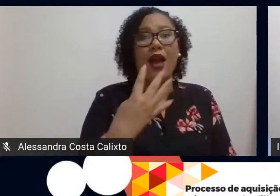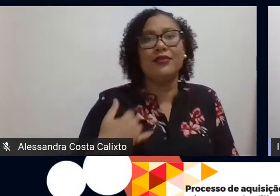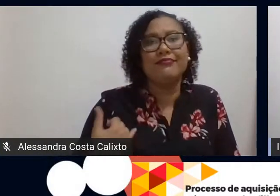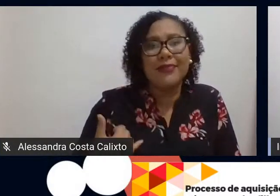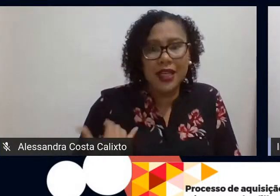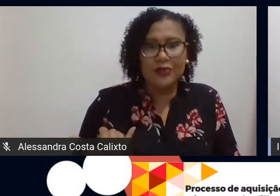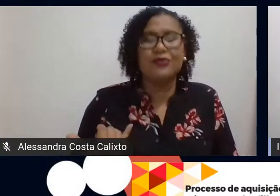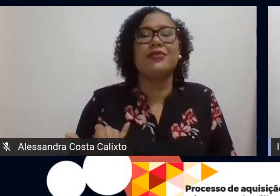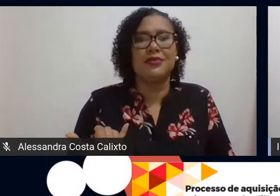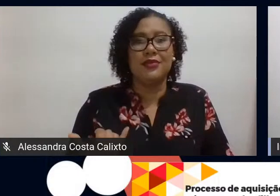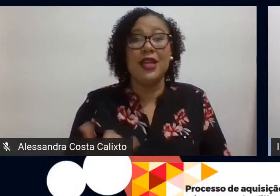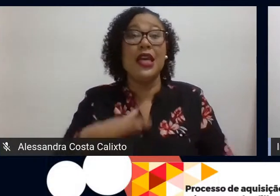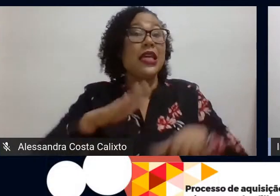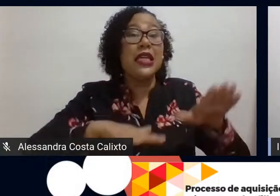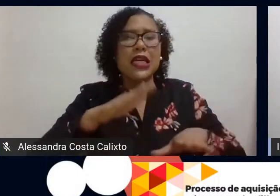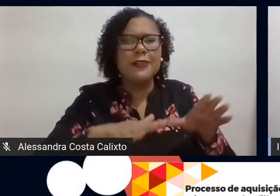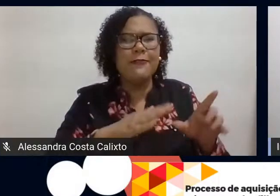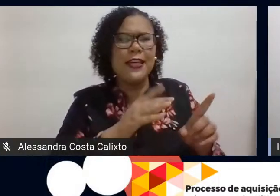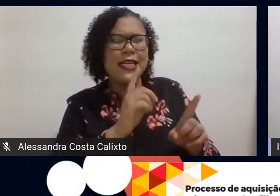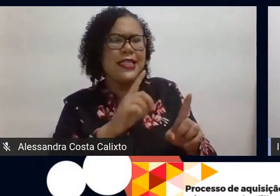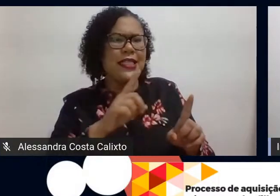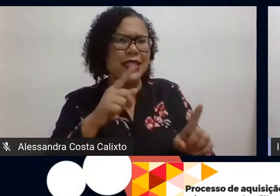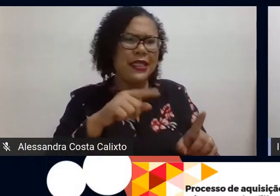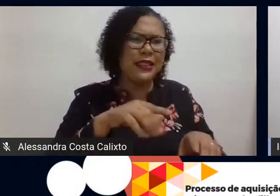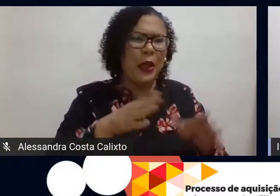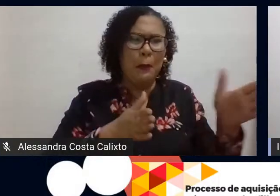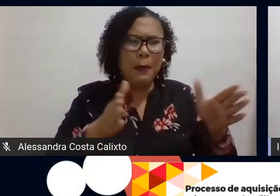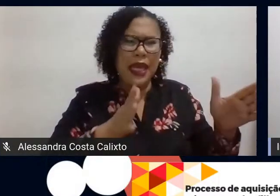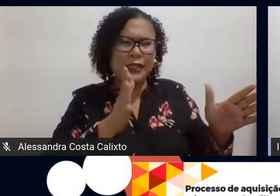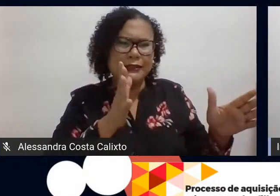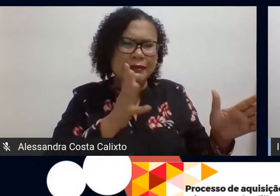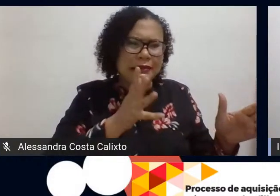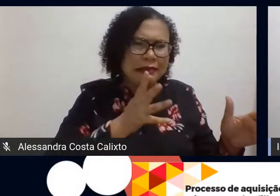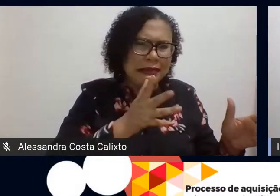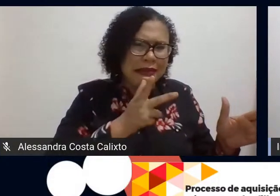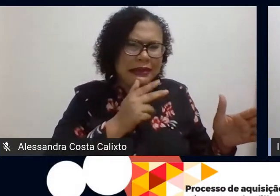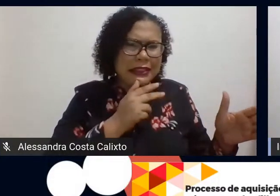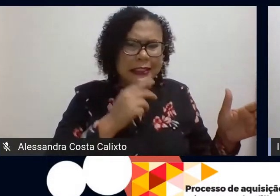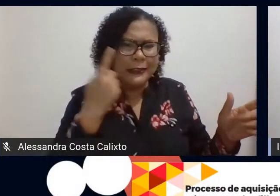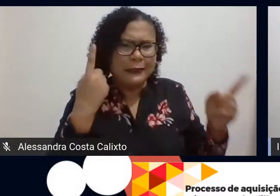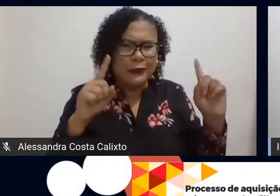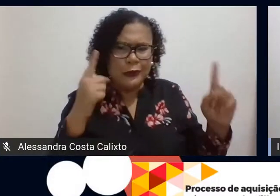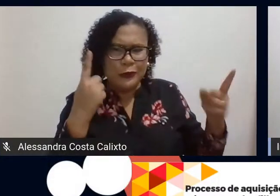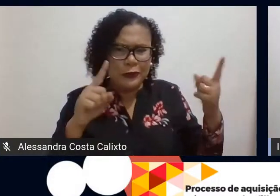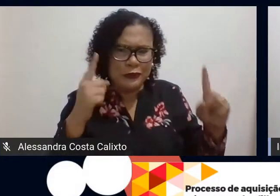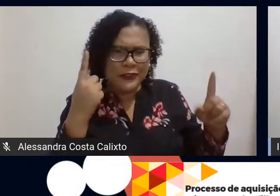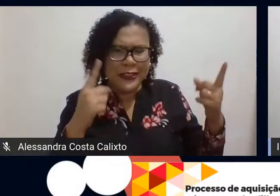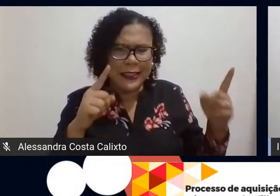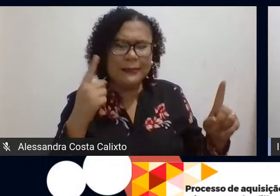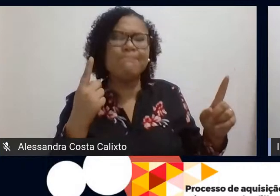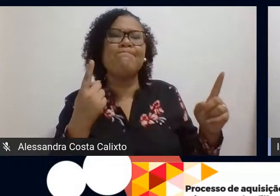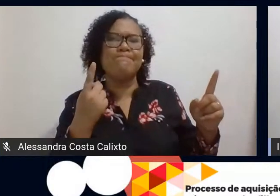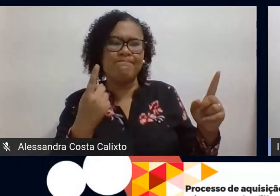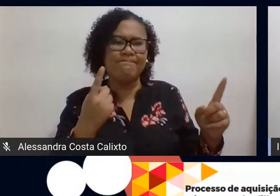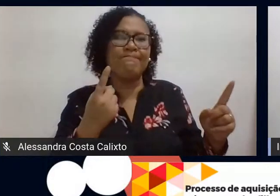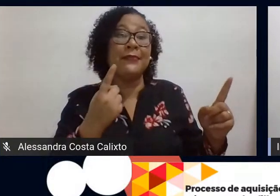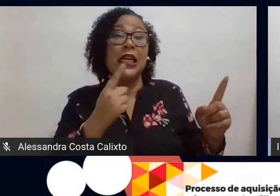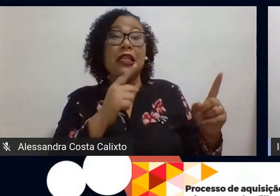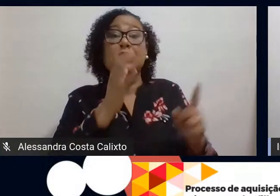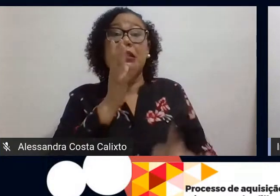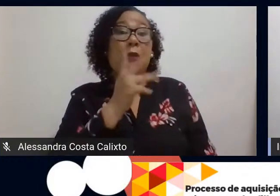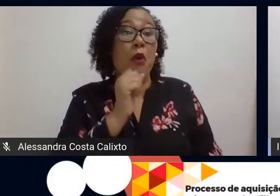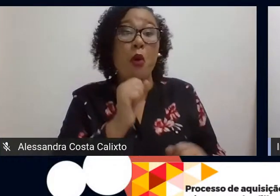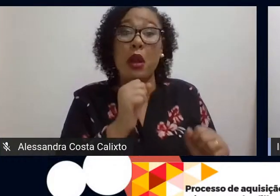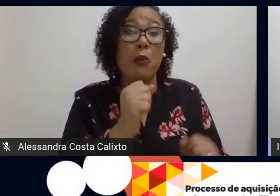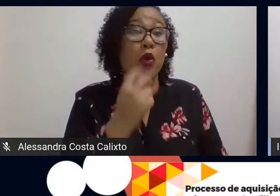atraso, esse diagnóstico geralmente acontece aos 3 a 4 anos de idade. Isso é um atraso bem significativo, né? Porque é um